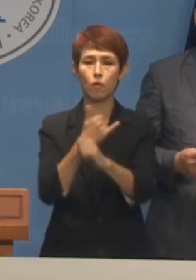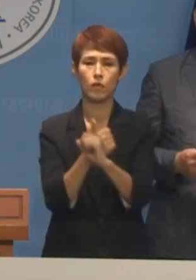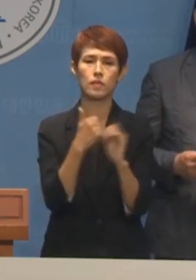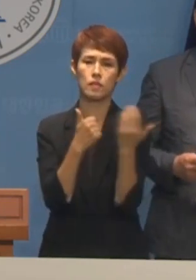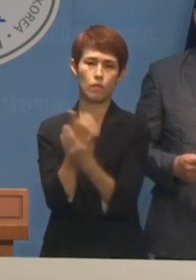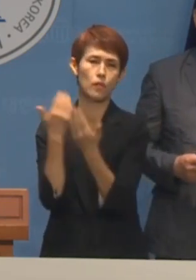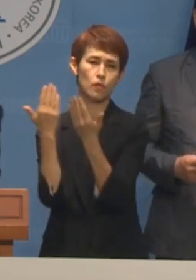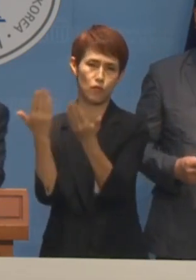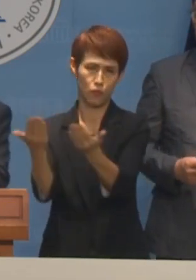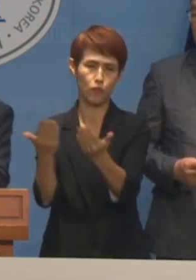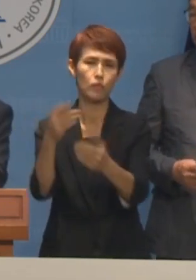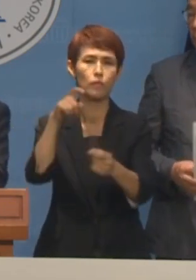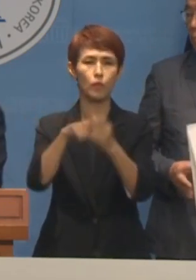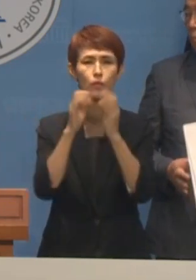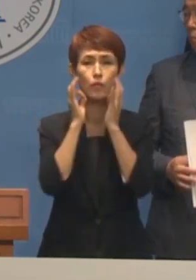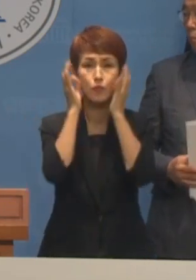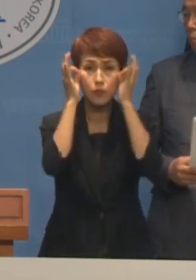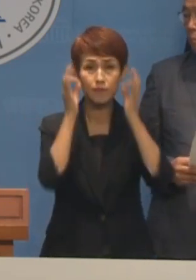노력했습니다.